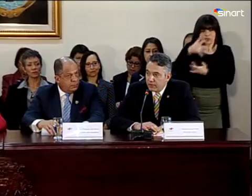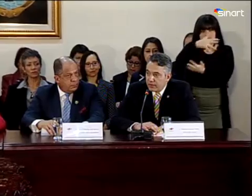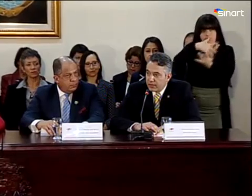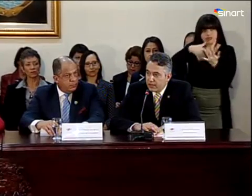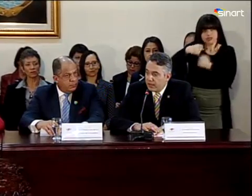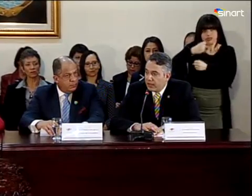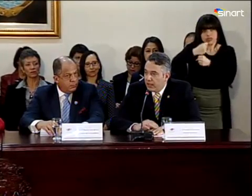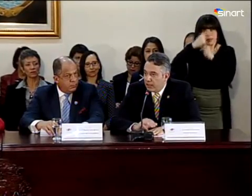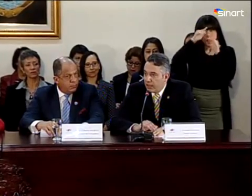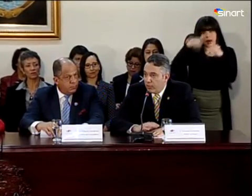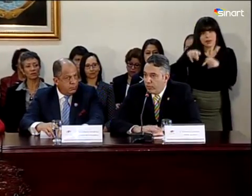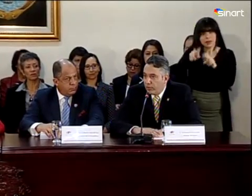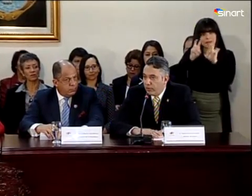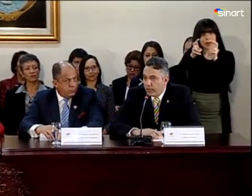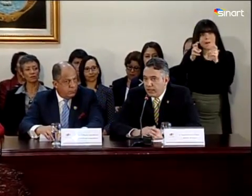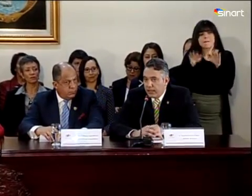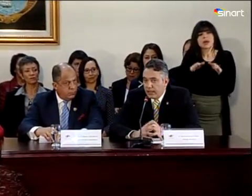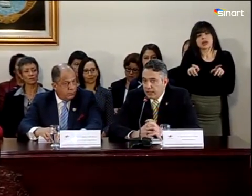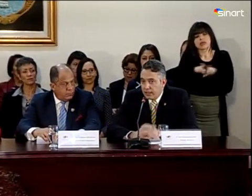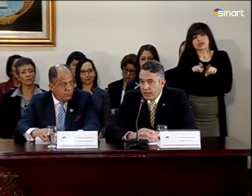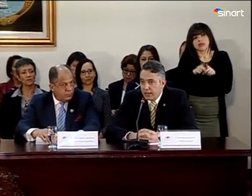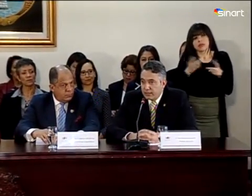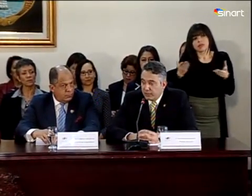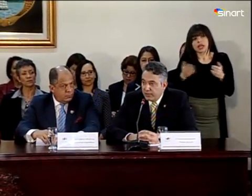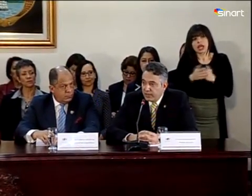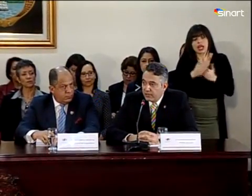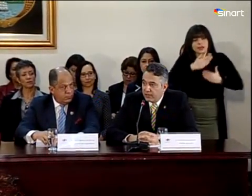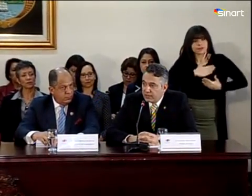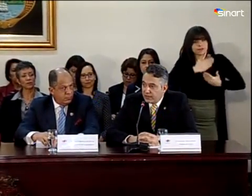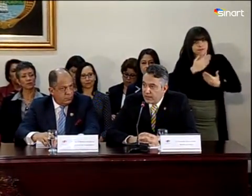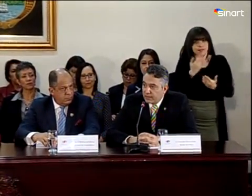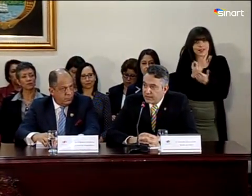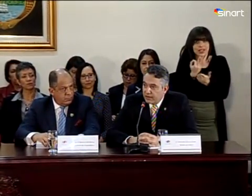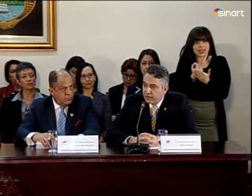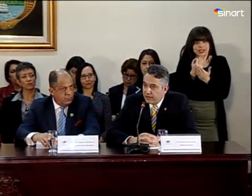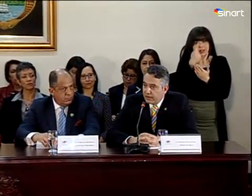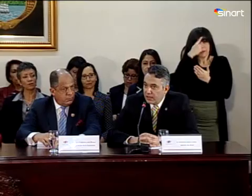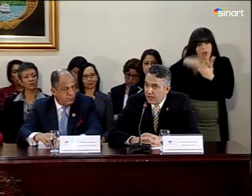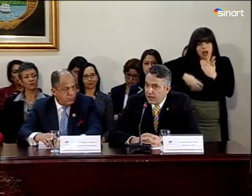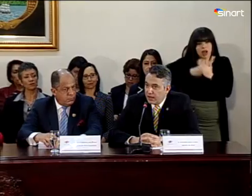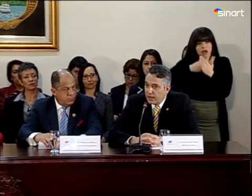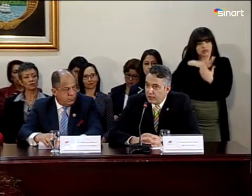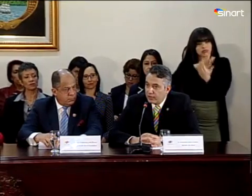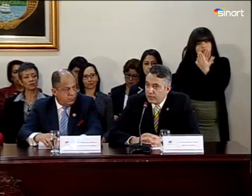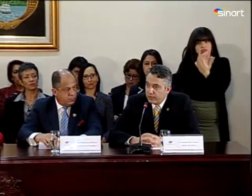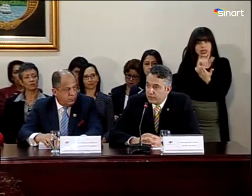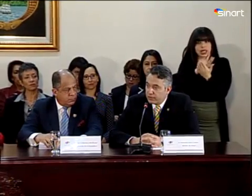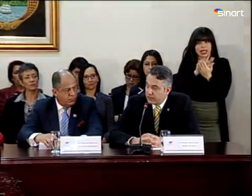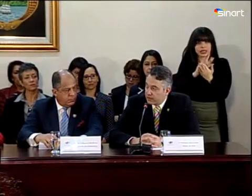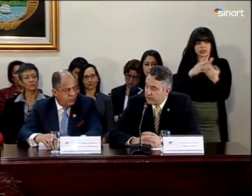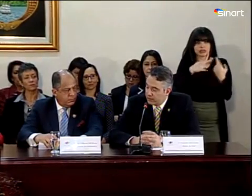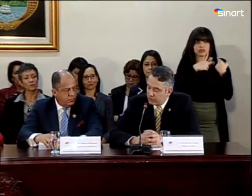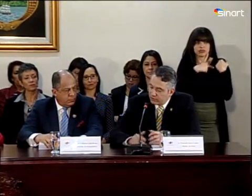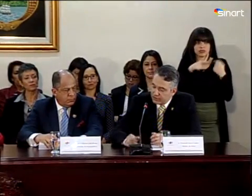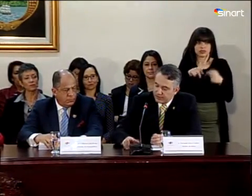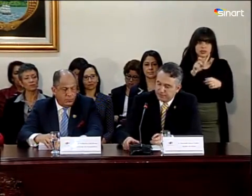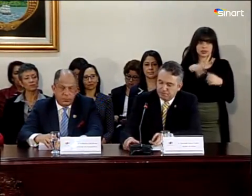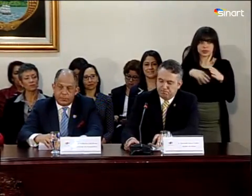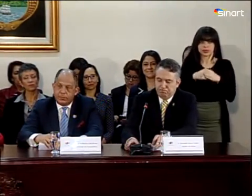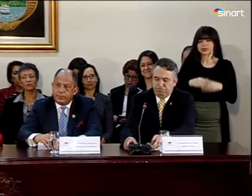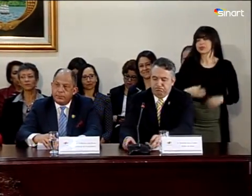que van a abordar el tema y, cómo no, la disponibilidad financiera para hacerle frente a los requerimientos que sean necesarios.